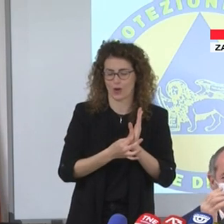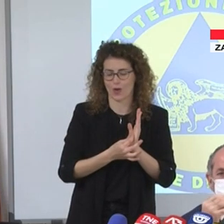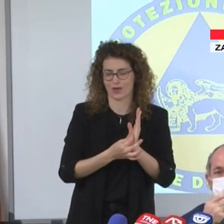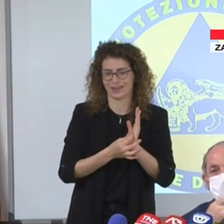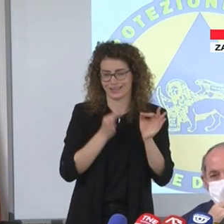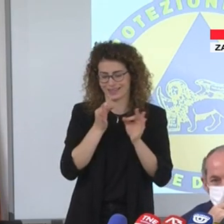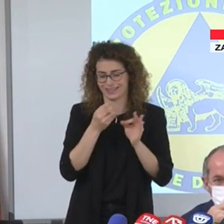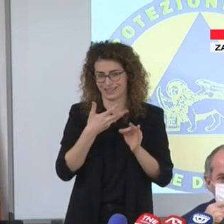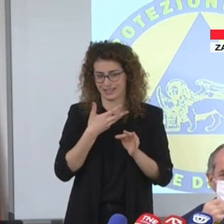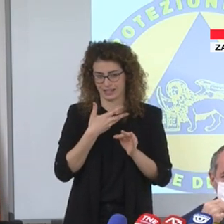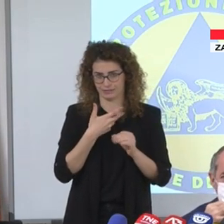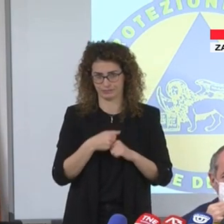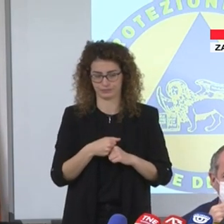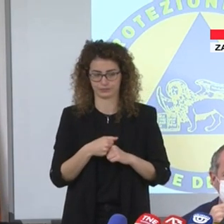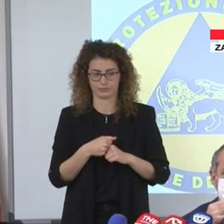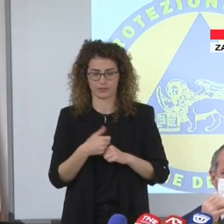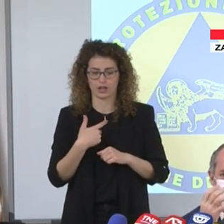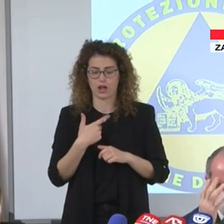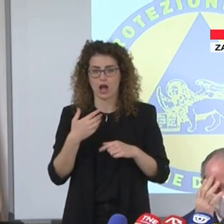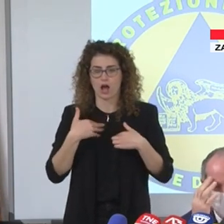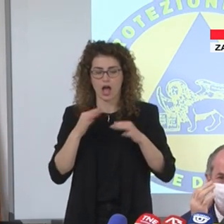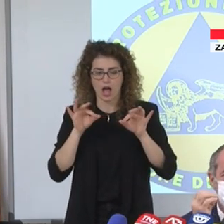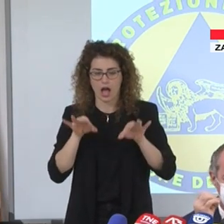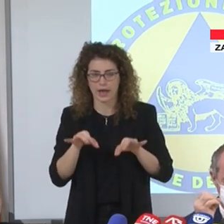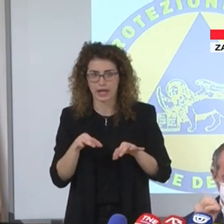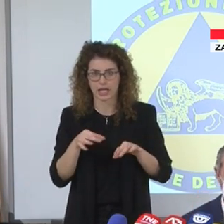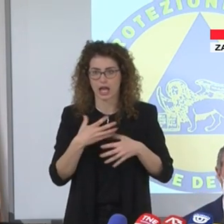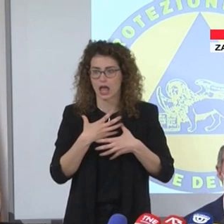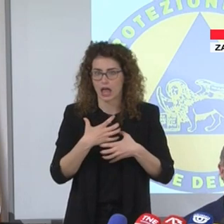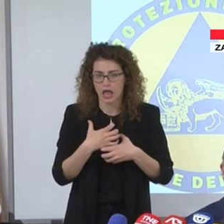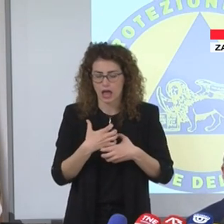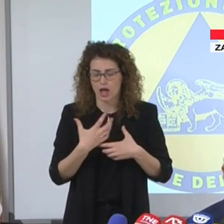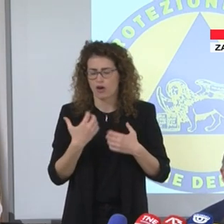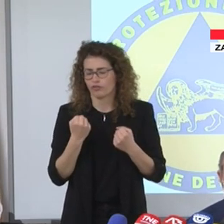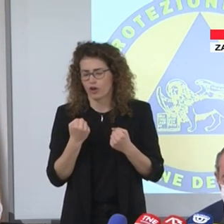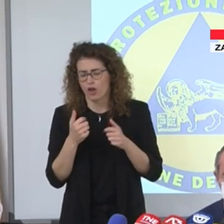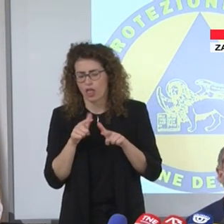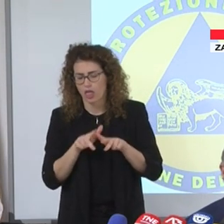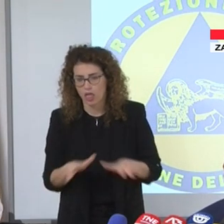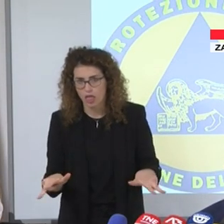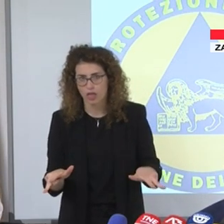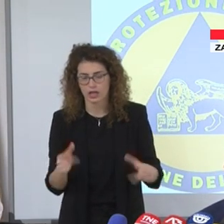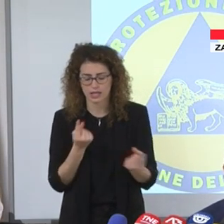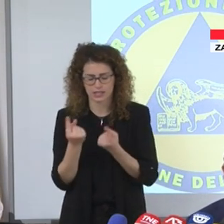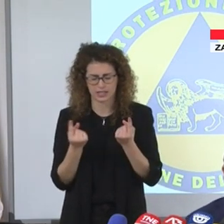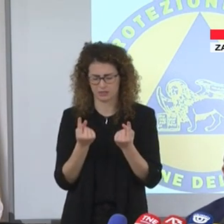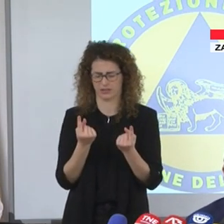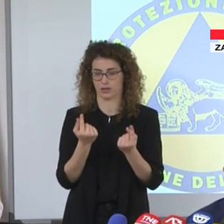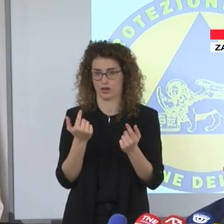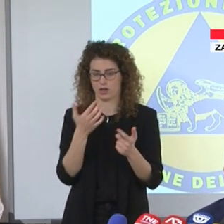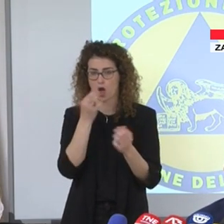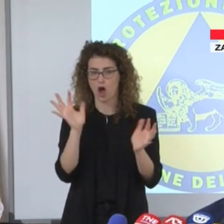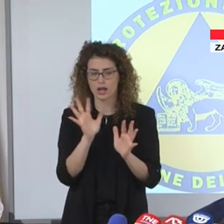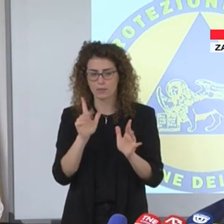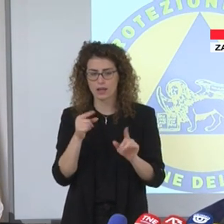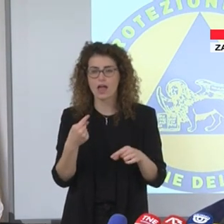noi arrivavamo senza fiato, senza forze, con una tragedia paurosa, e lui alle 00:39 del 7 maggio posta